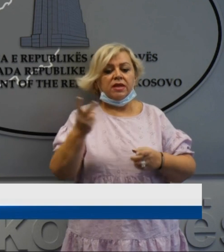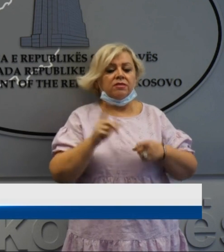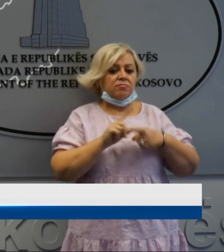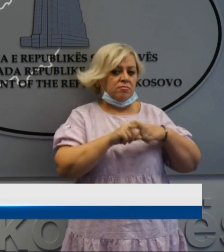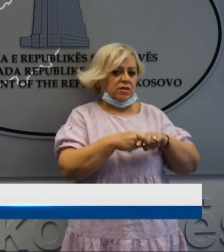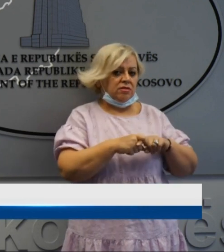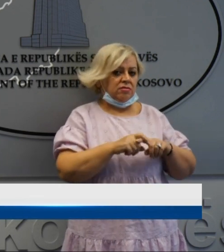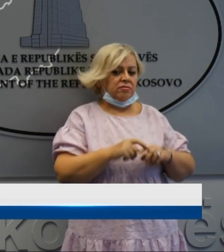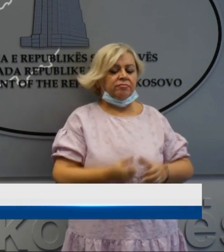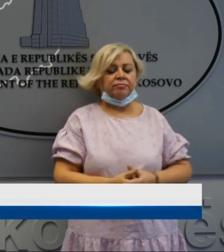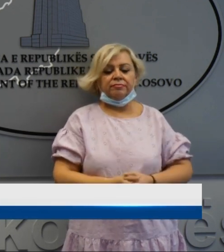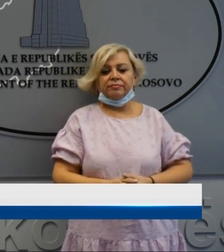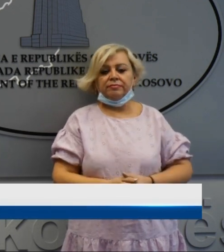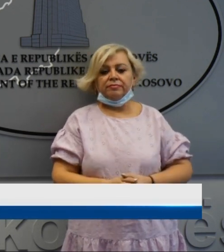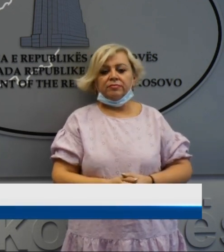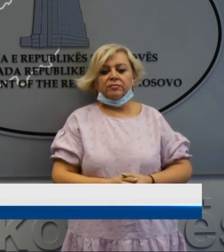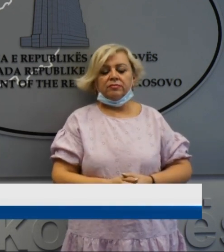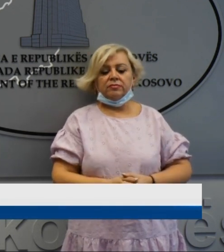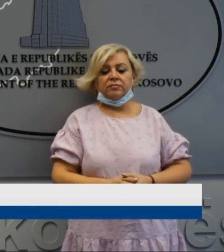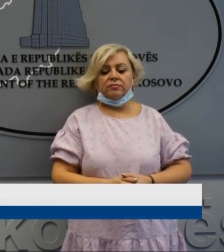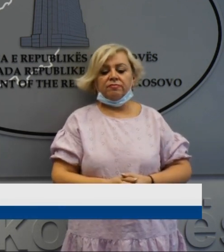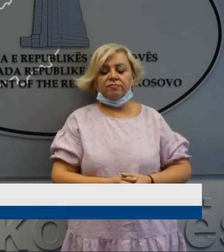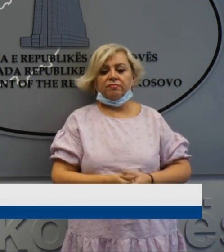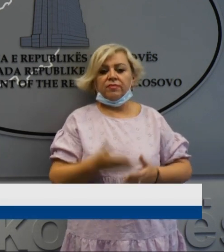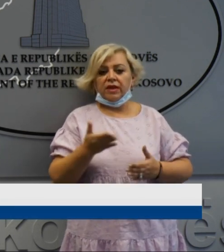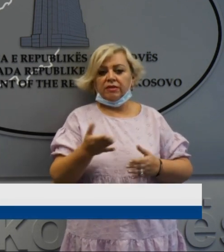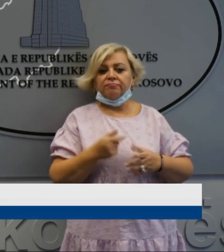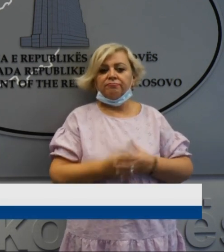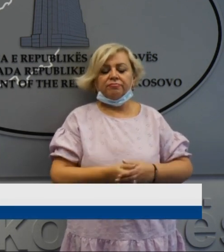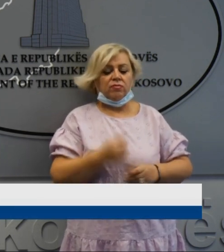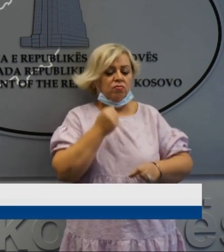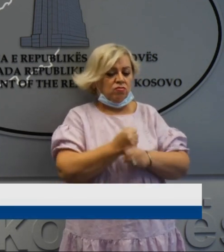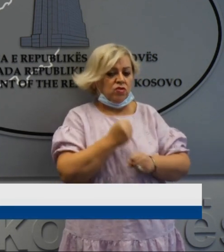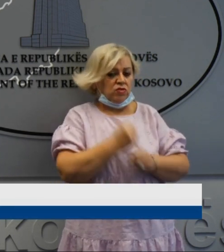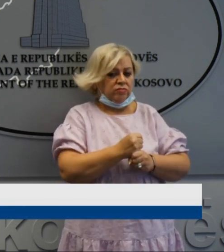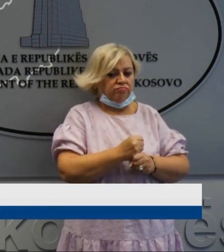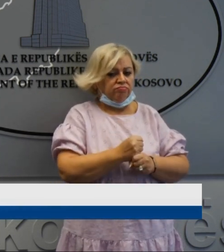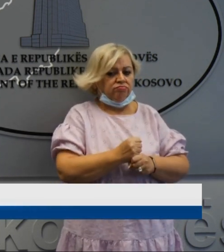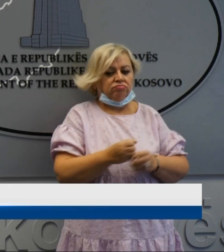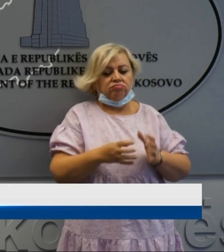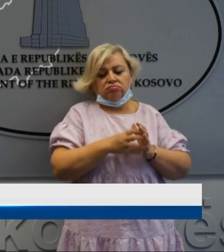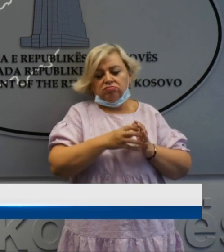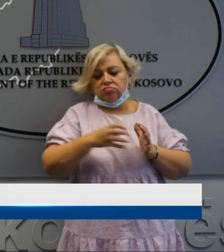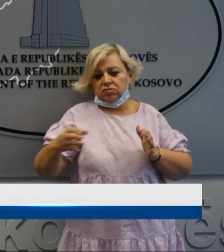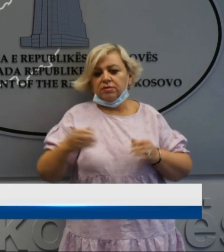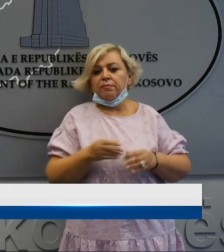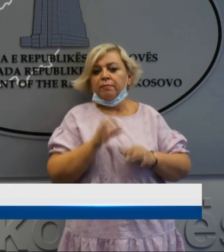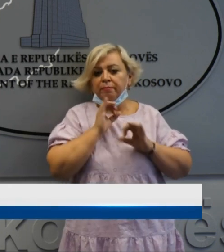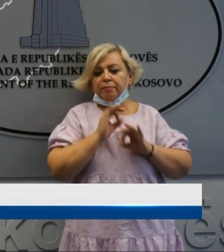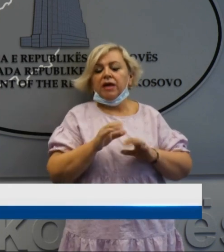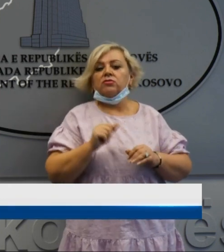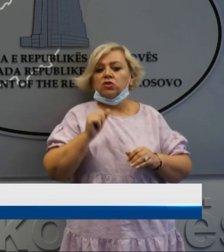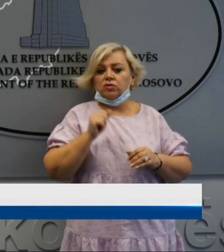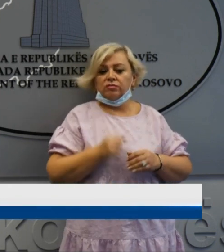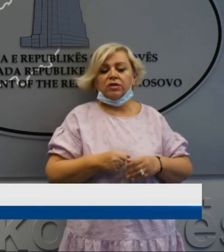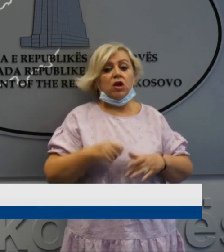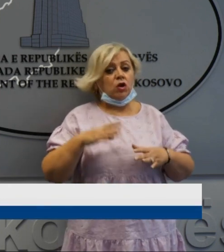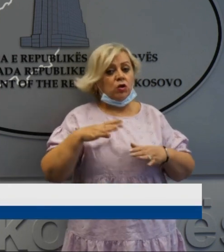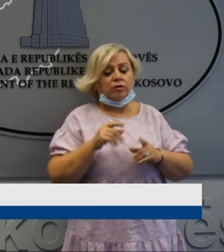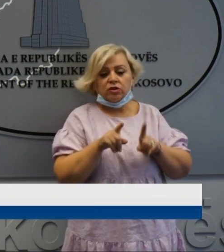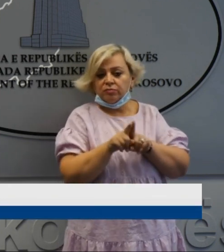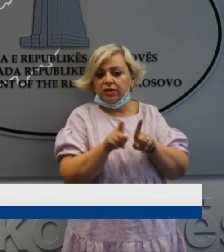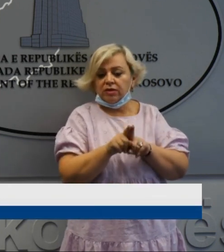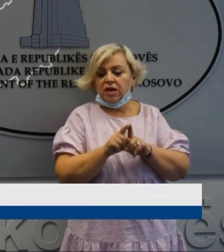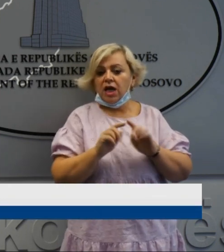tjetër që ka mbetur. Kjo ka qenë natyrisht një punë gjatë dhe pa lodhshme e profesionistëve tanë shëndetësor